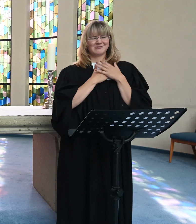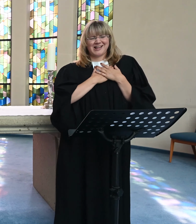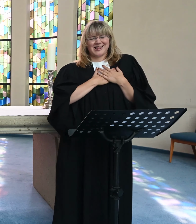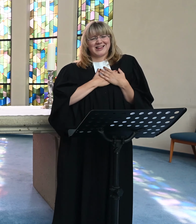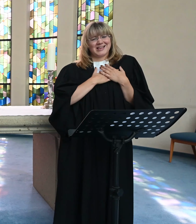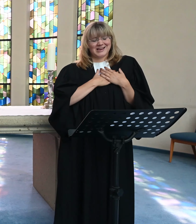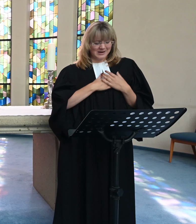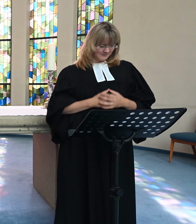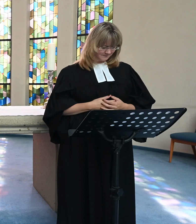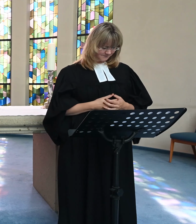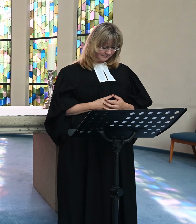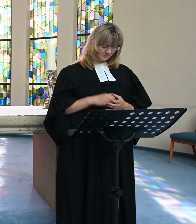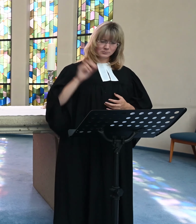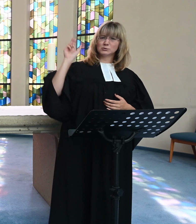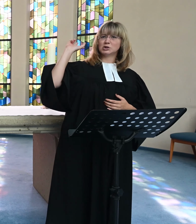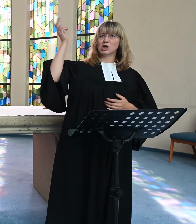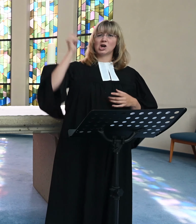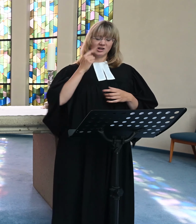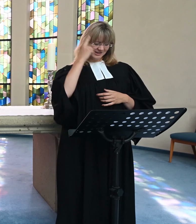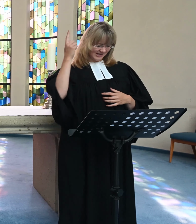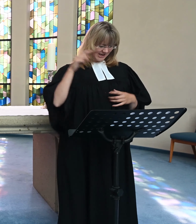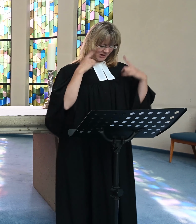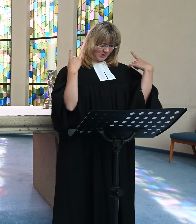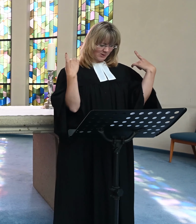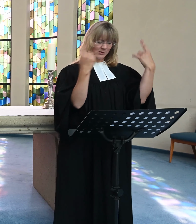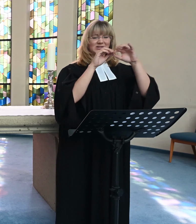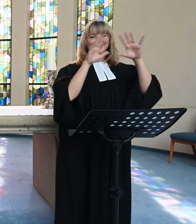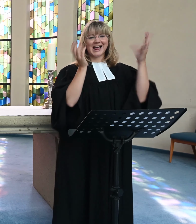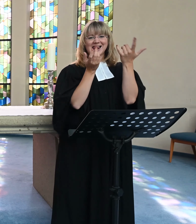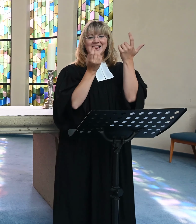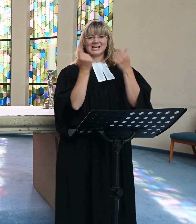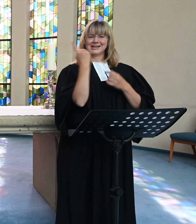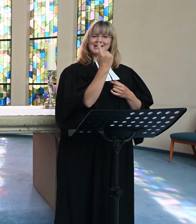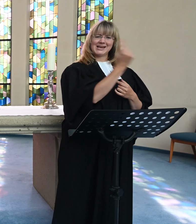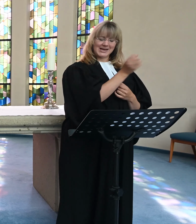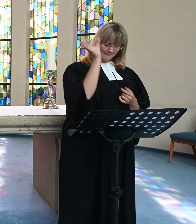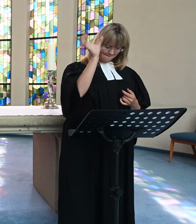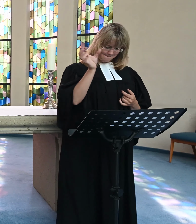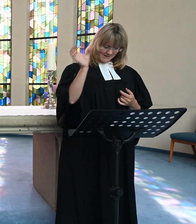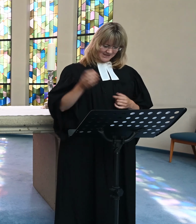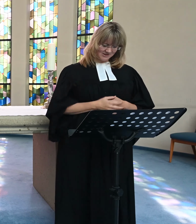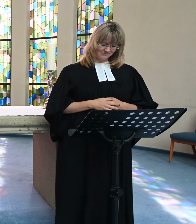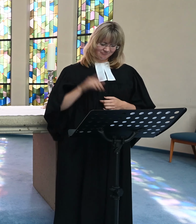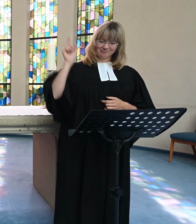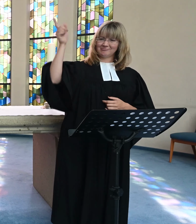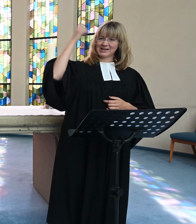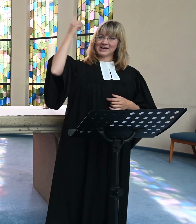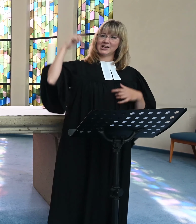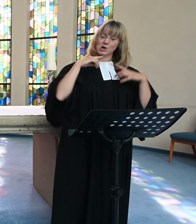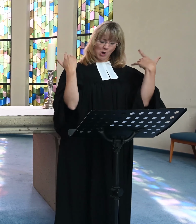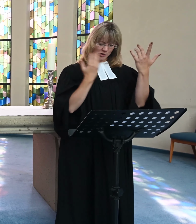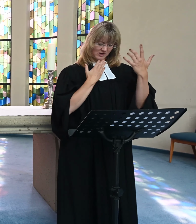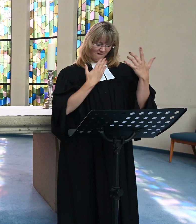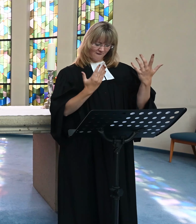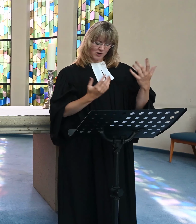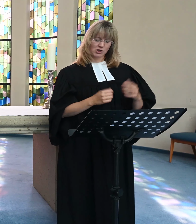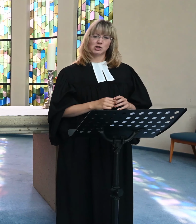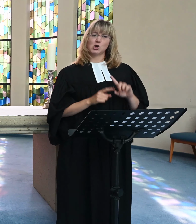Euer Vater weiß, was ihr braucht, noch bevor ihr ihn darum bittet, betont Jesus.